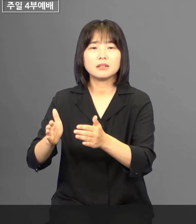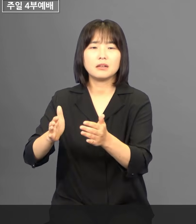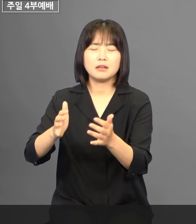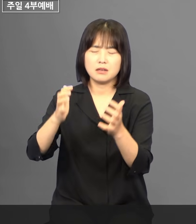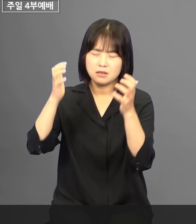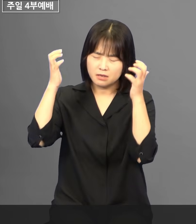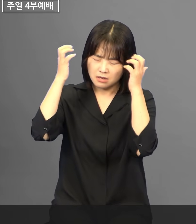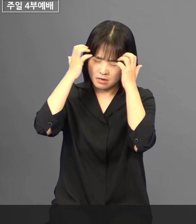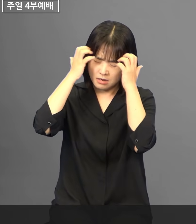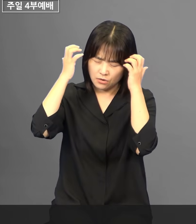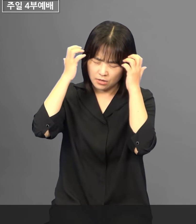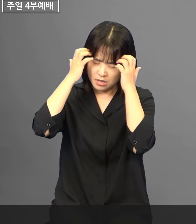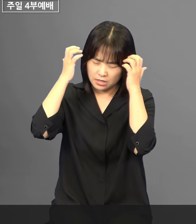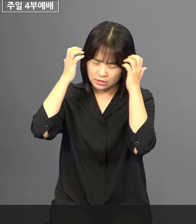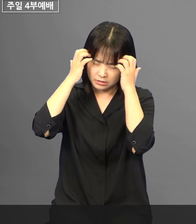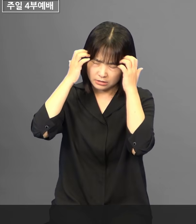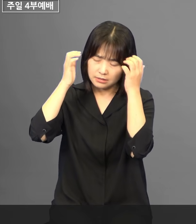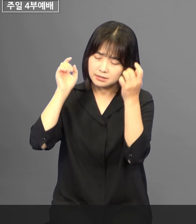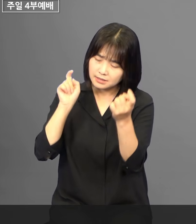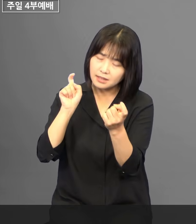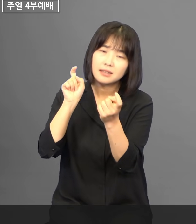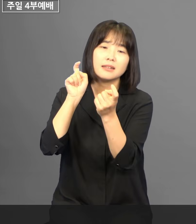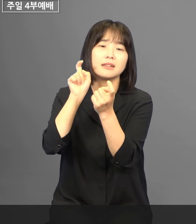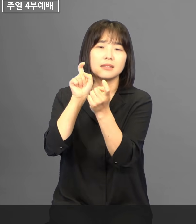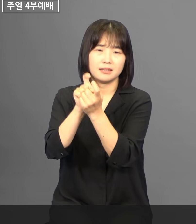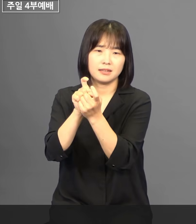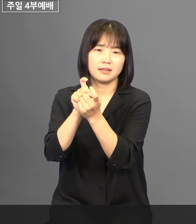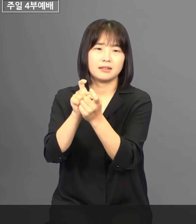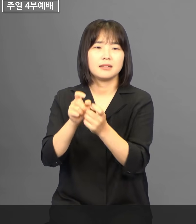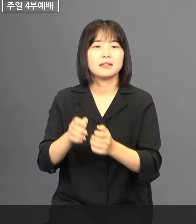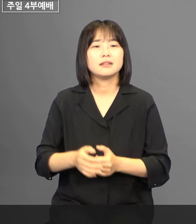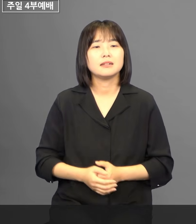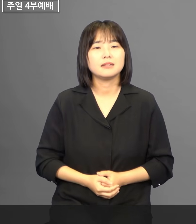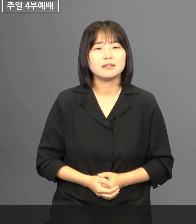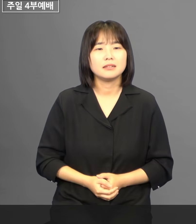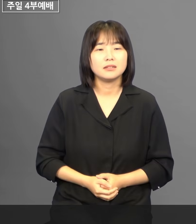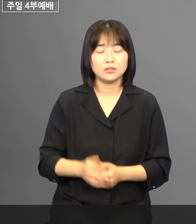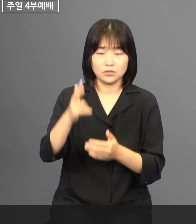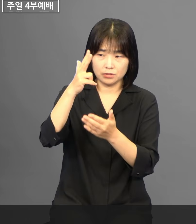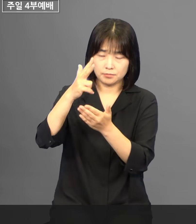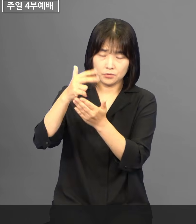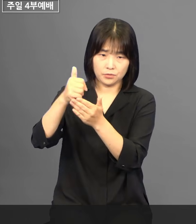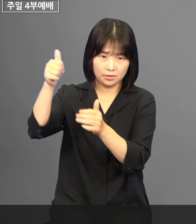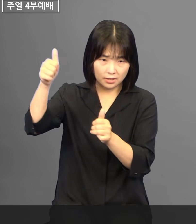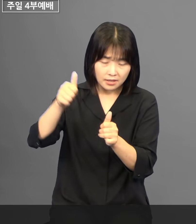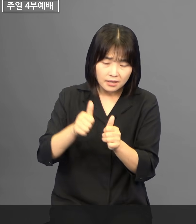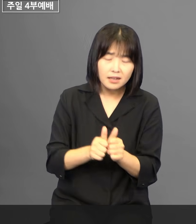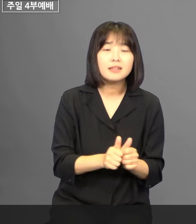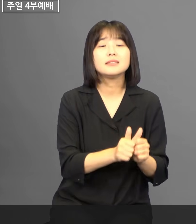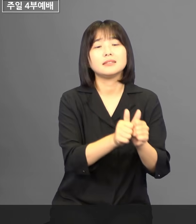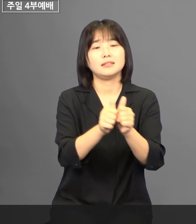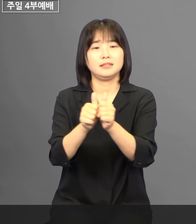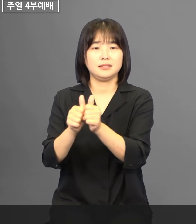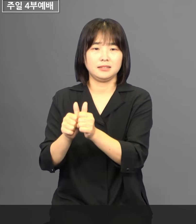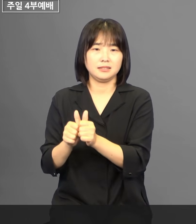가시밭길에서 고난을 당하나 주님